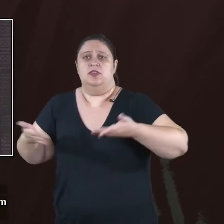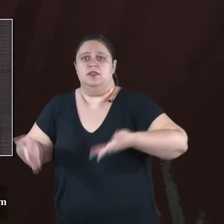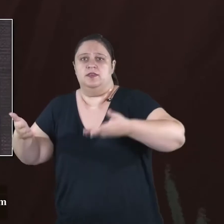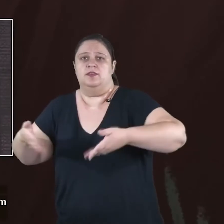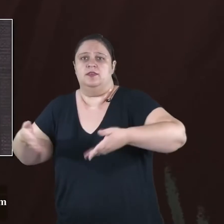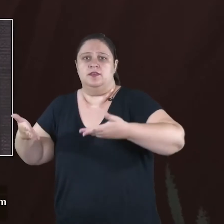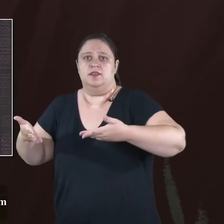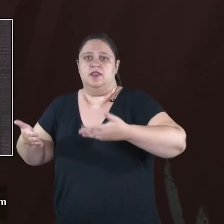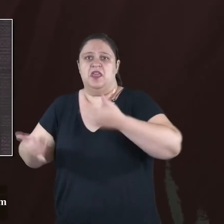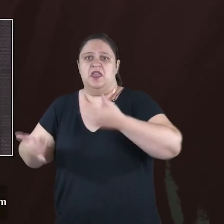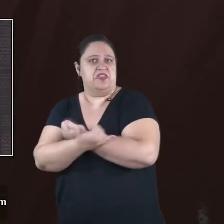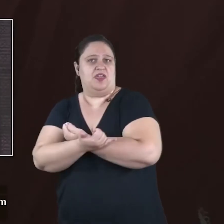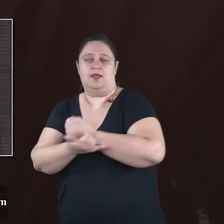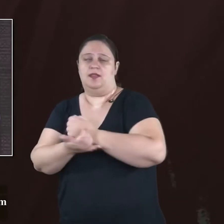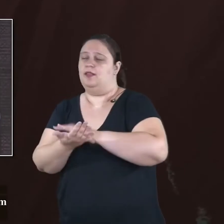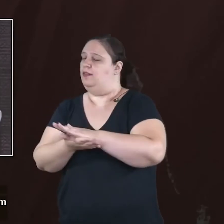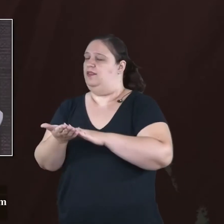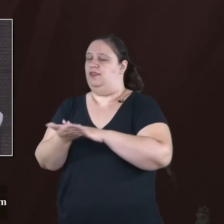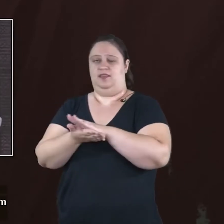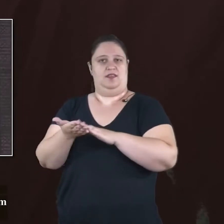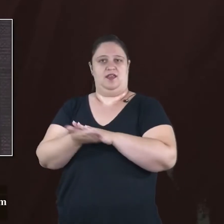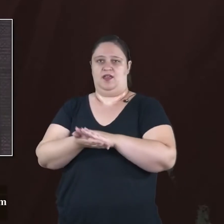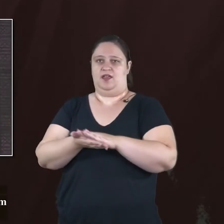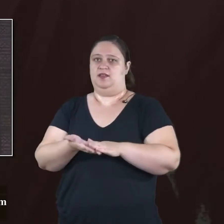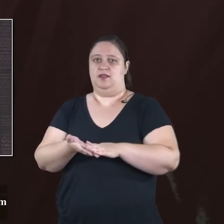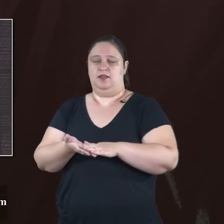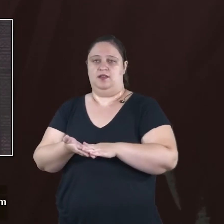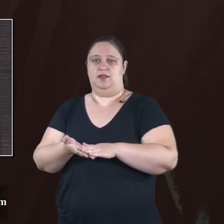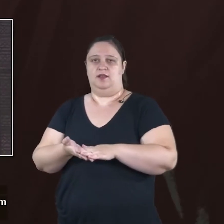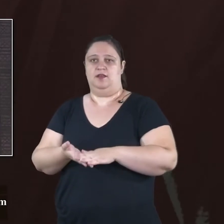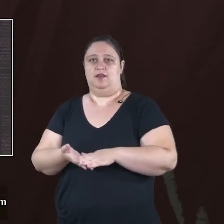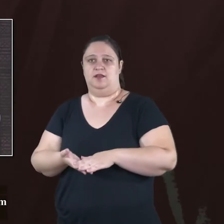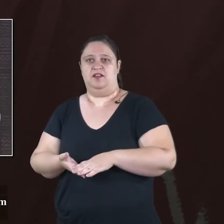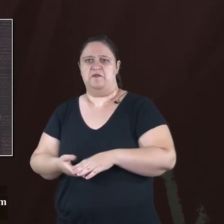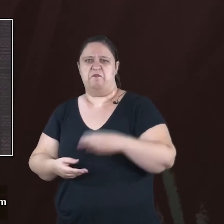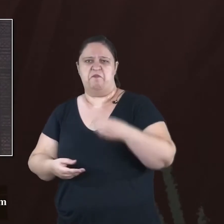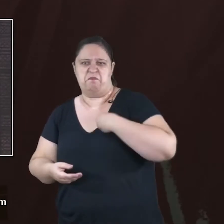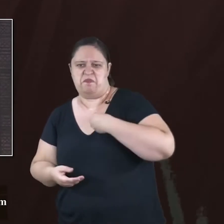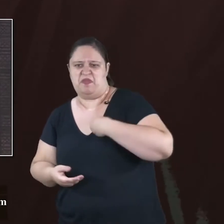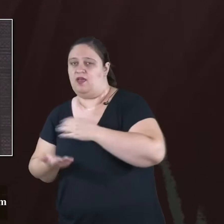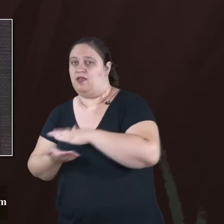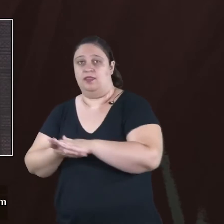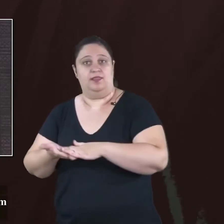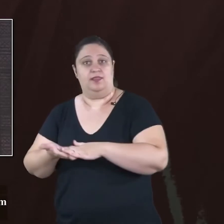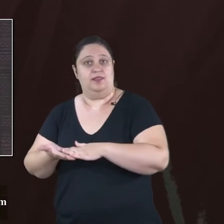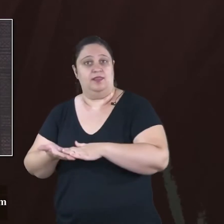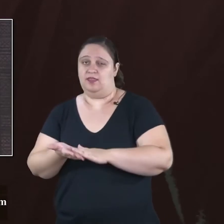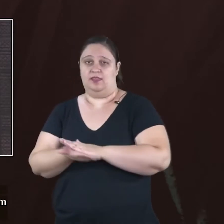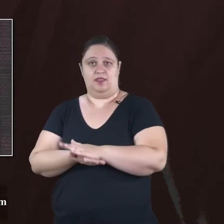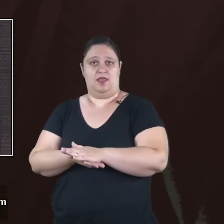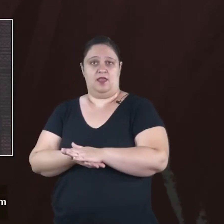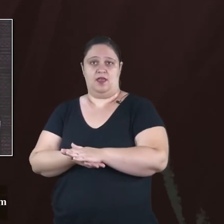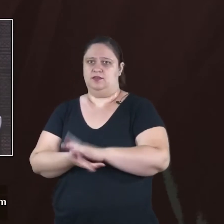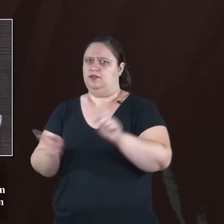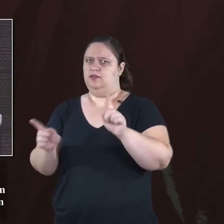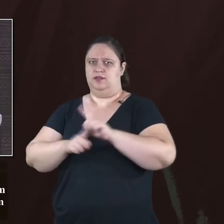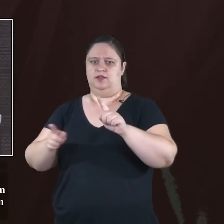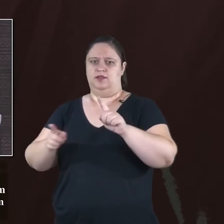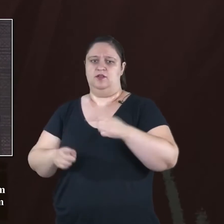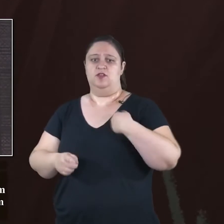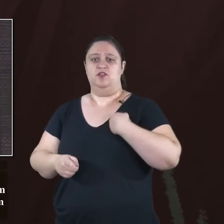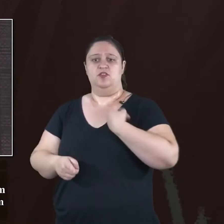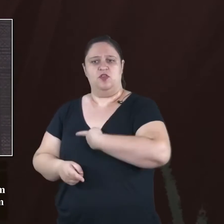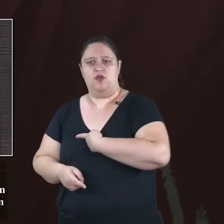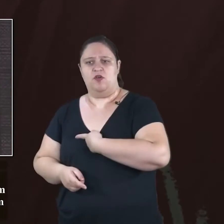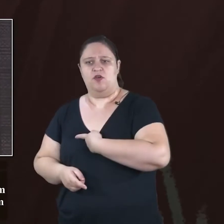de engano, nem de impureza, nem se baseia em dolo. Pelo contrário, visto que